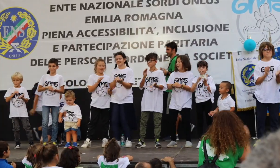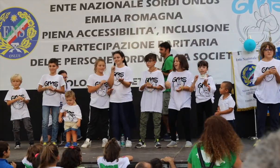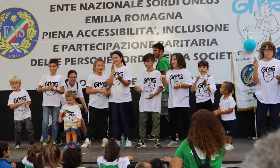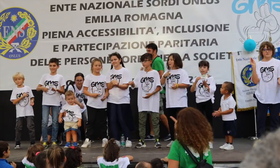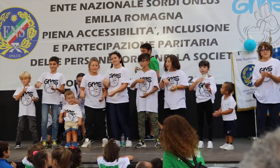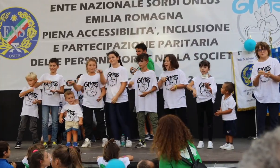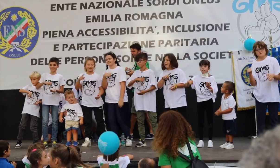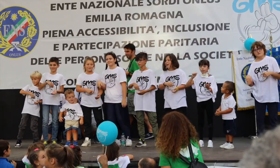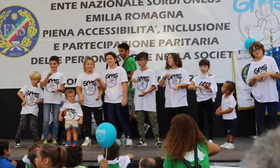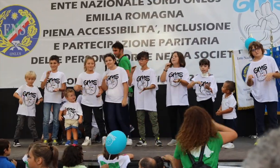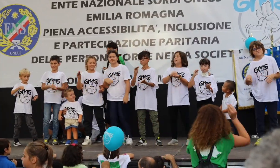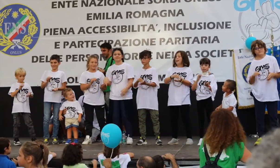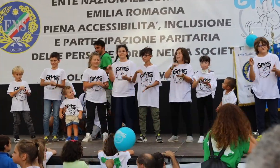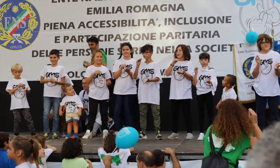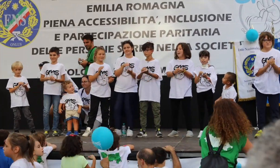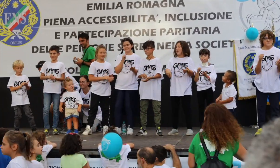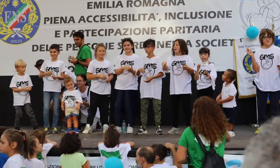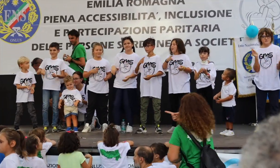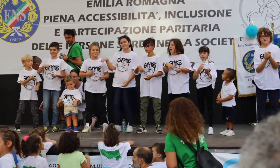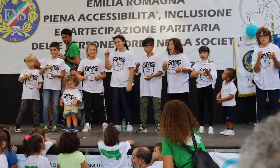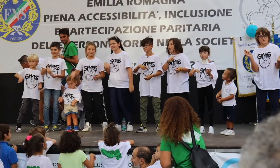Noi ci siamo! Noi siamo qui,